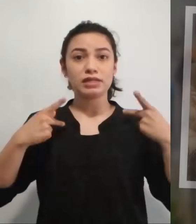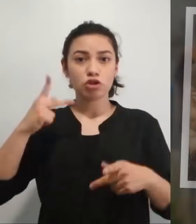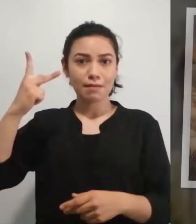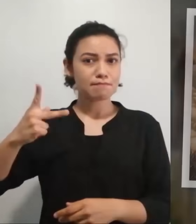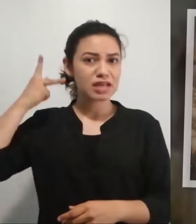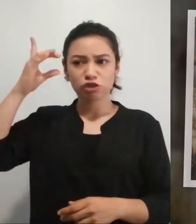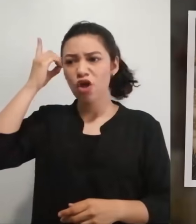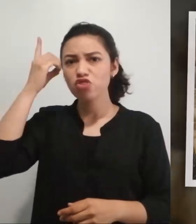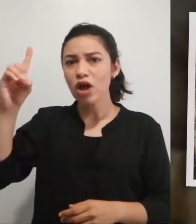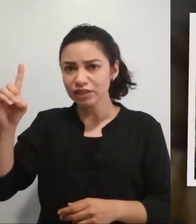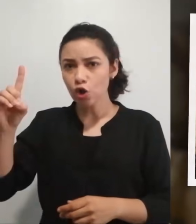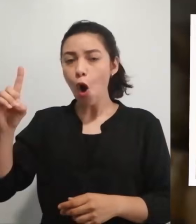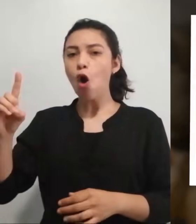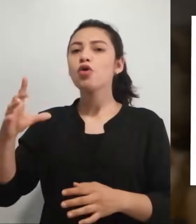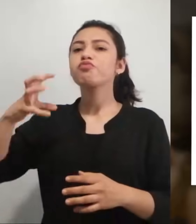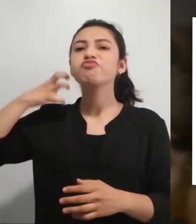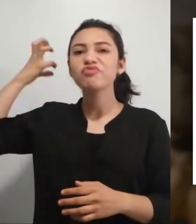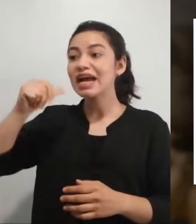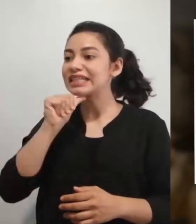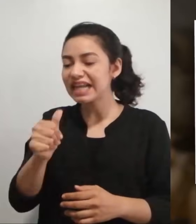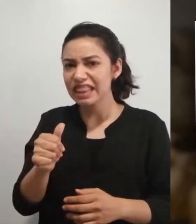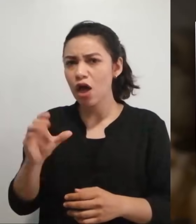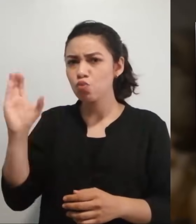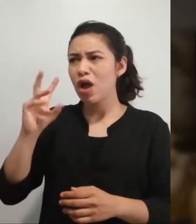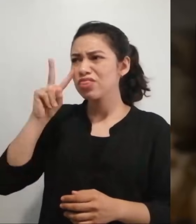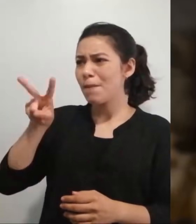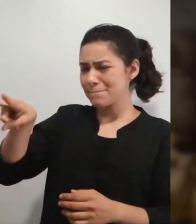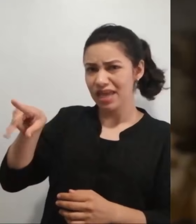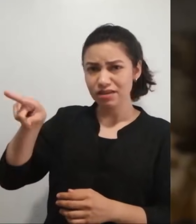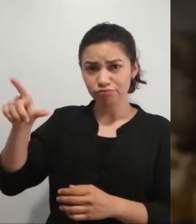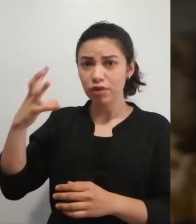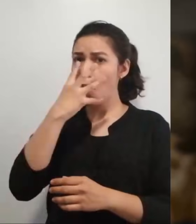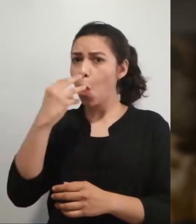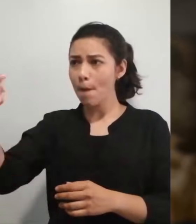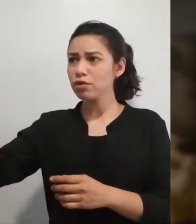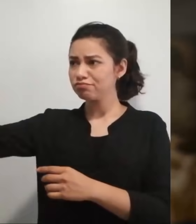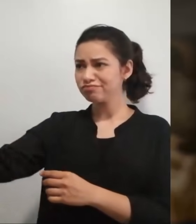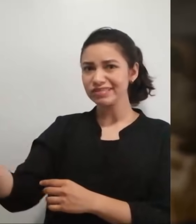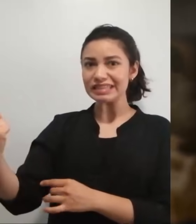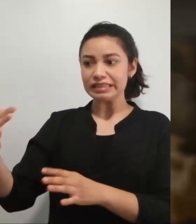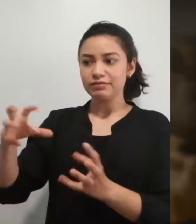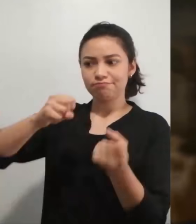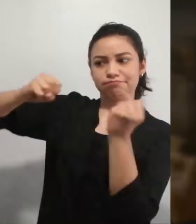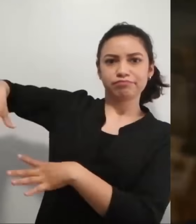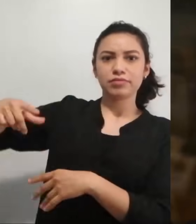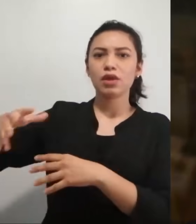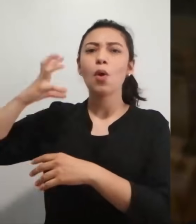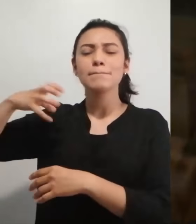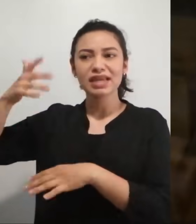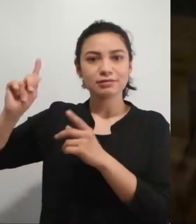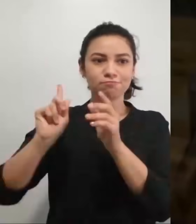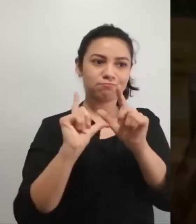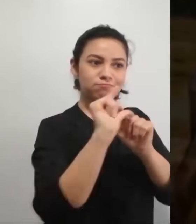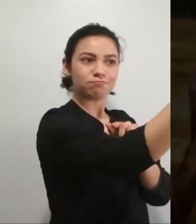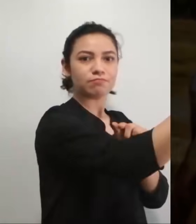cuando ve venir al lobo, abandona las ovejas y huye. El lobo se arroja sobre ellas y las dispersa,